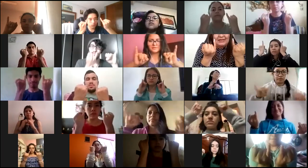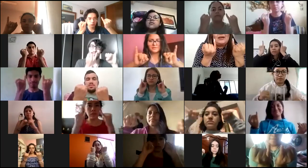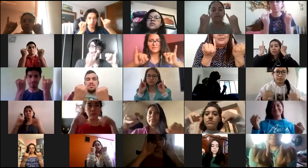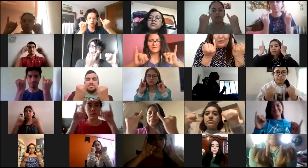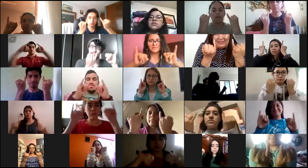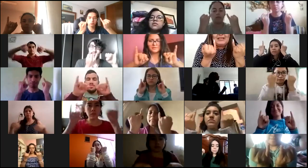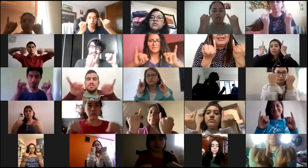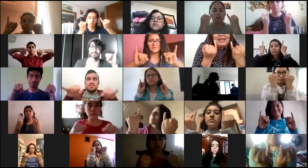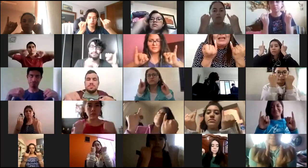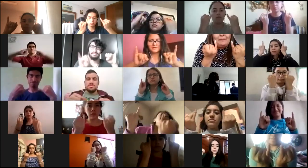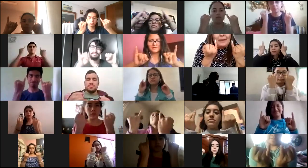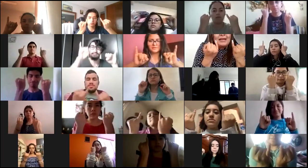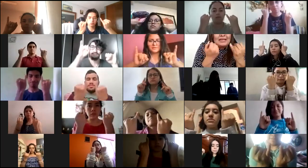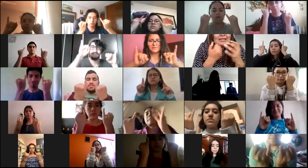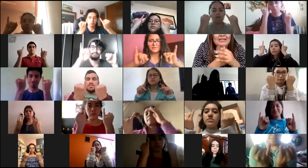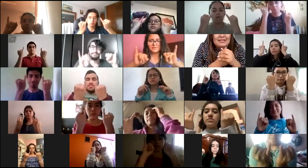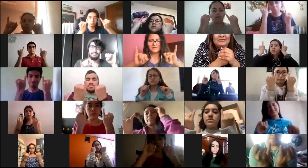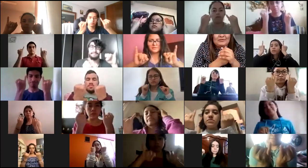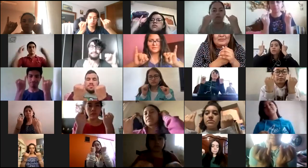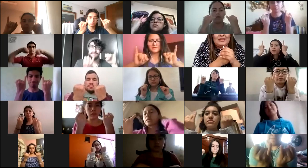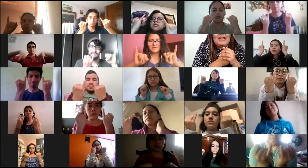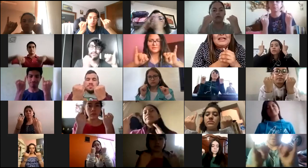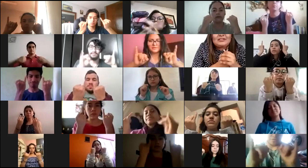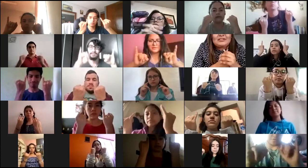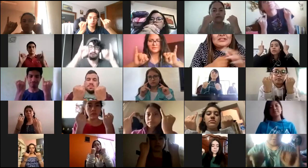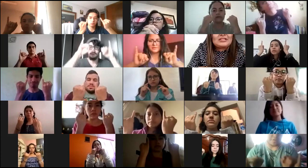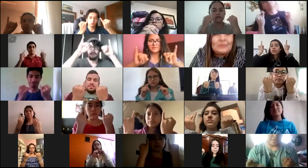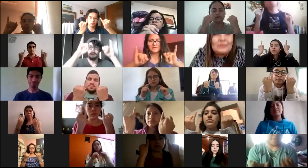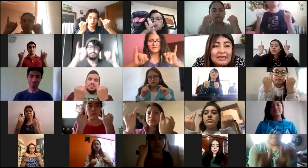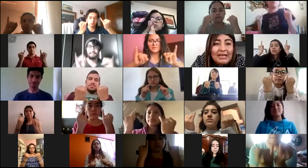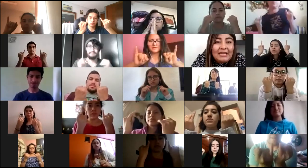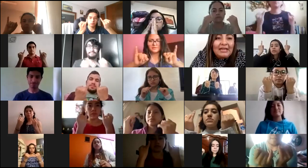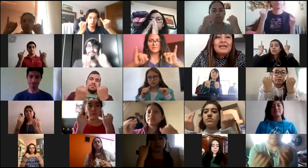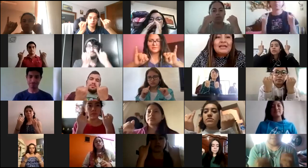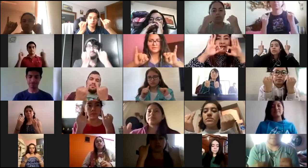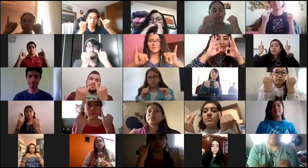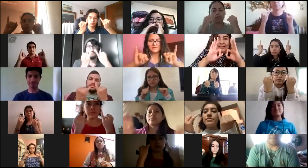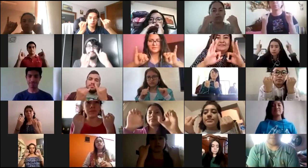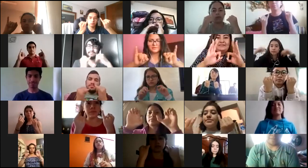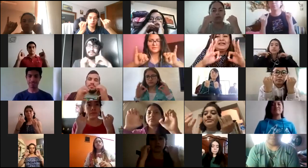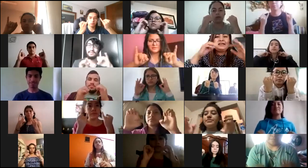Muy bien. Y la palma queda hacia adentro. Entonces nos quedamos en E, F,